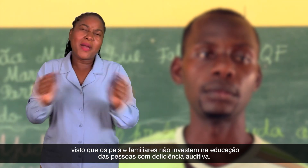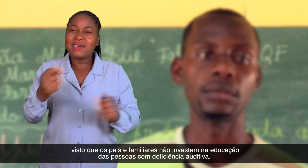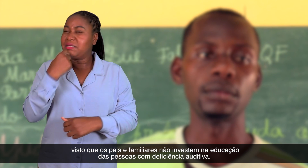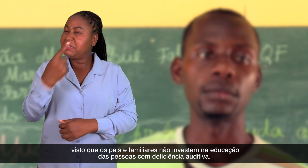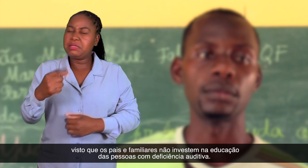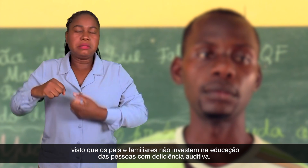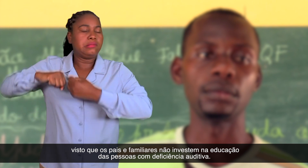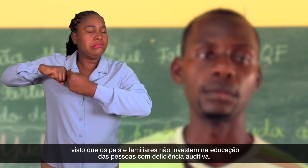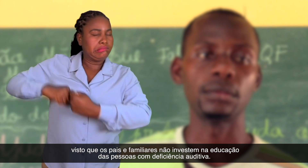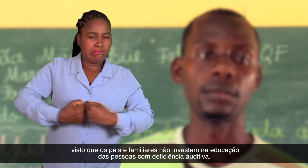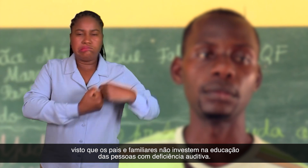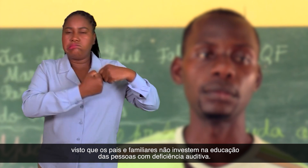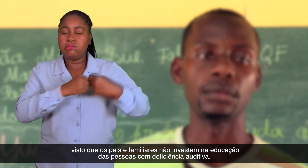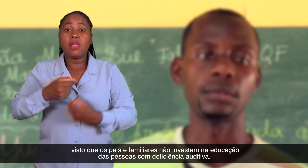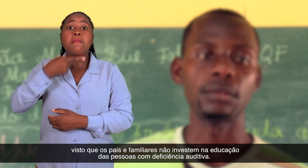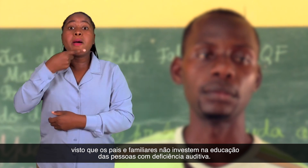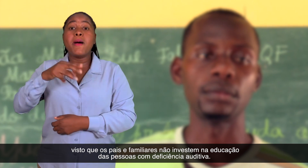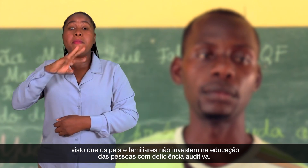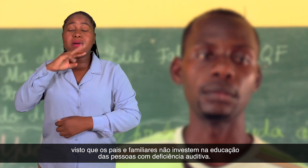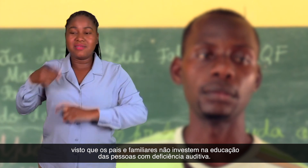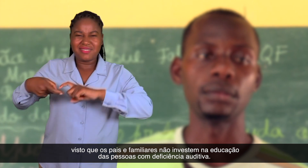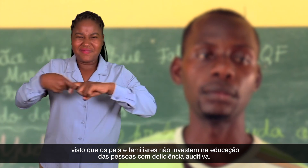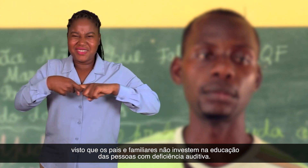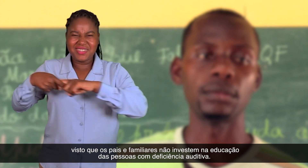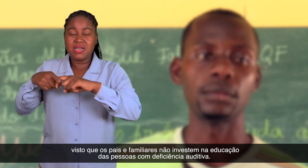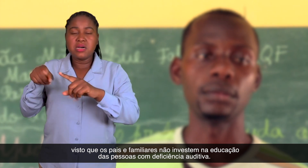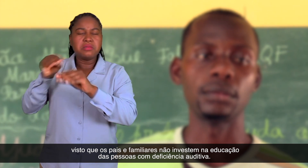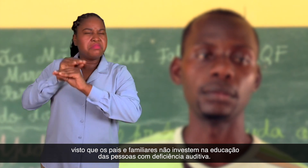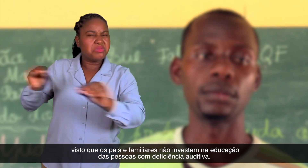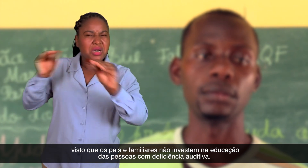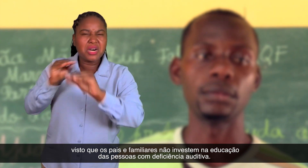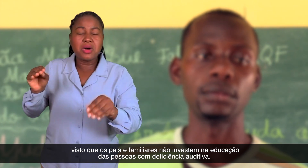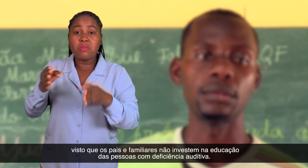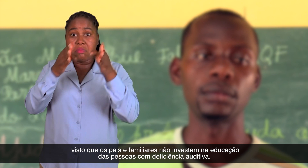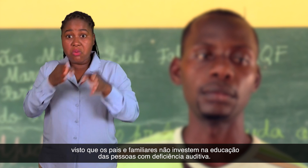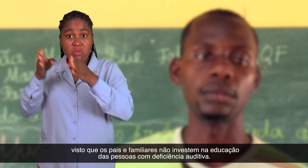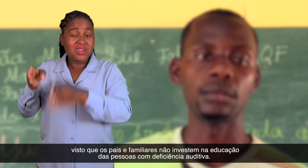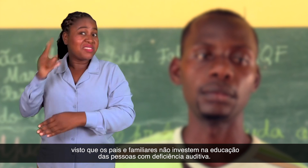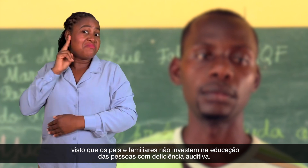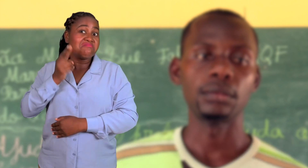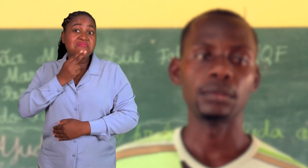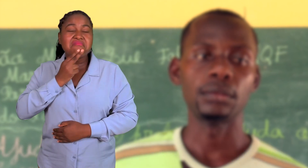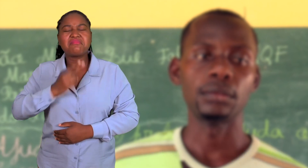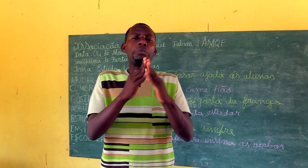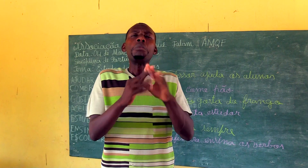visto que os pais e familiares não investem na educação das pessoas com deficiência auditiva.